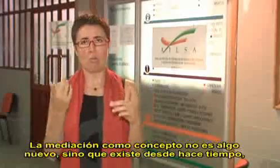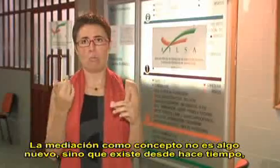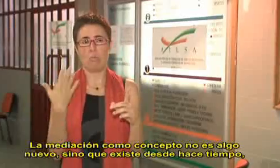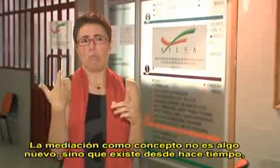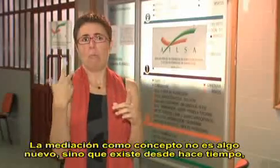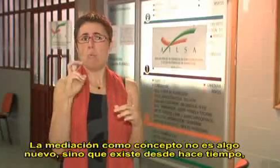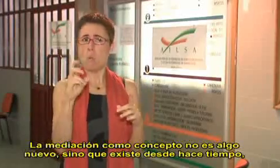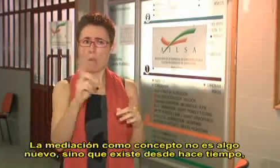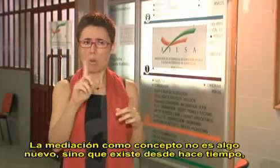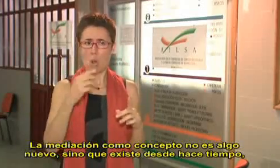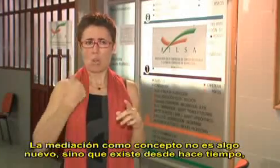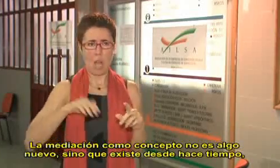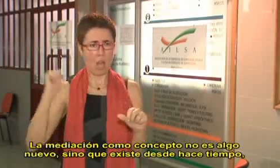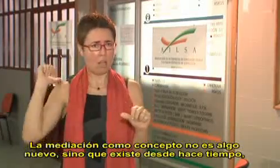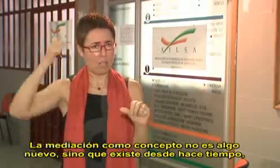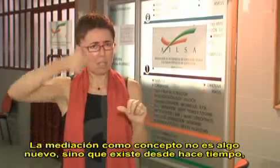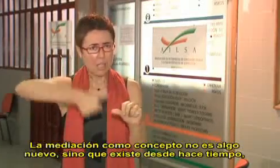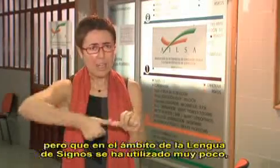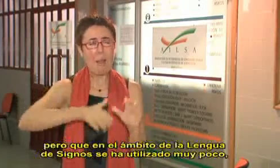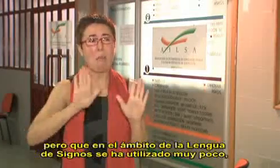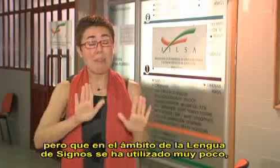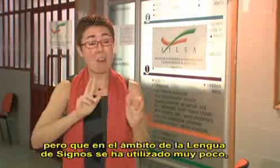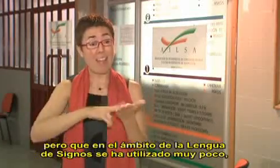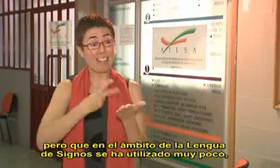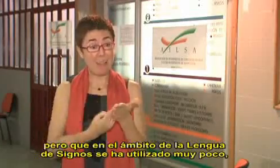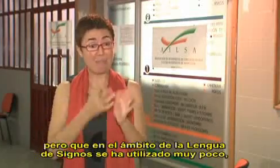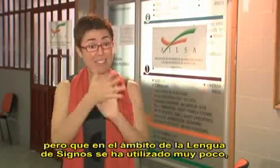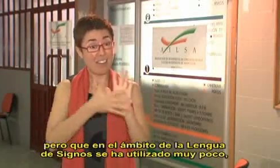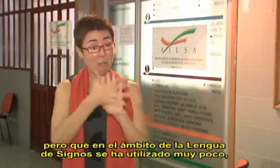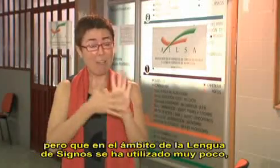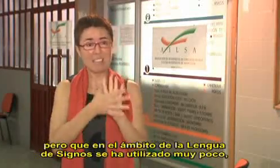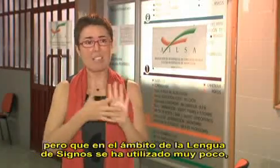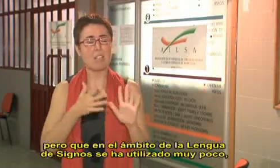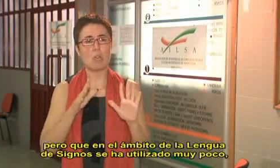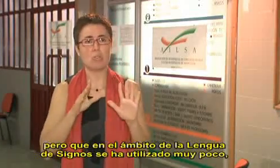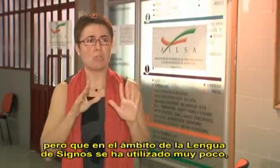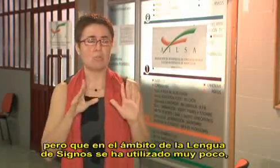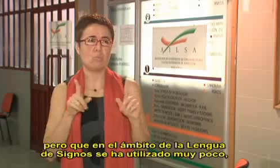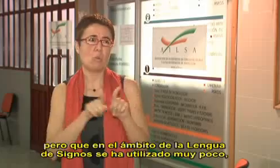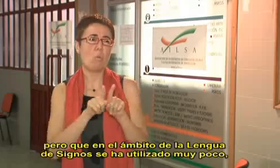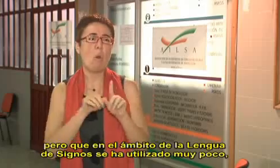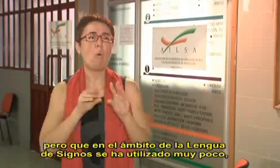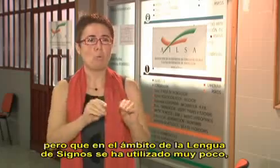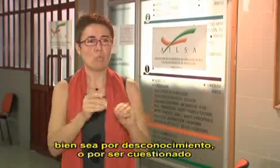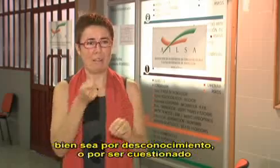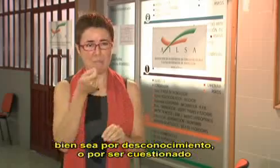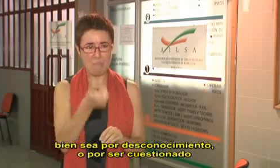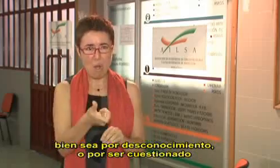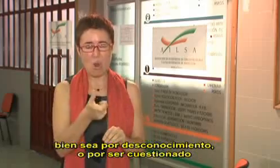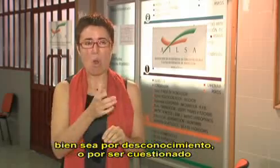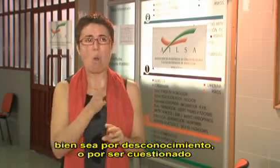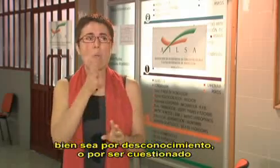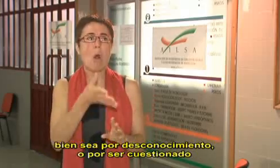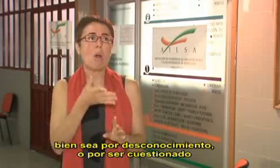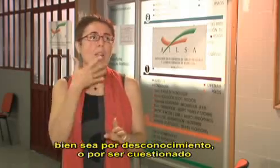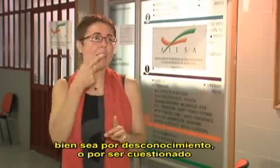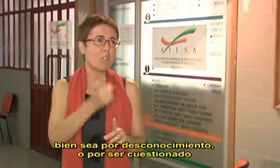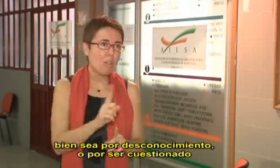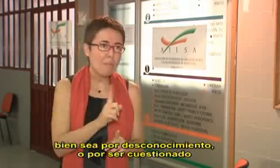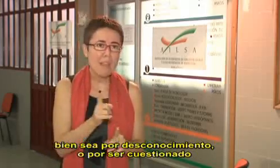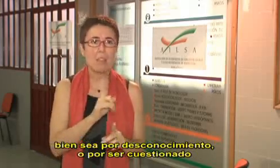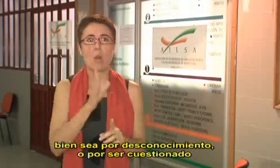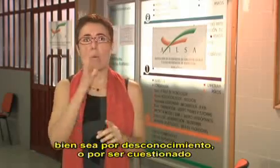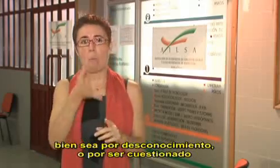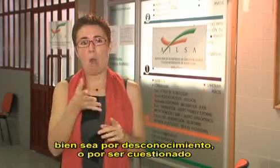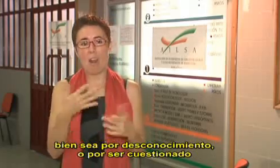nuevo, sino que existe desde hace tiempo, pero que en el ámbito de la lengua de signos se ha utilizado muy poco, bien sea por desconocimiento